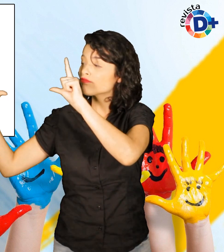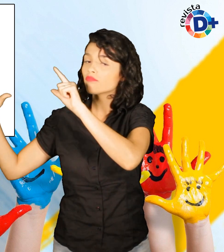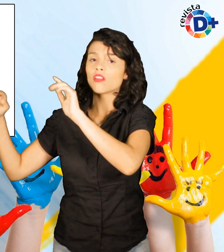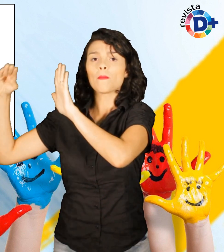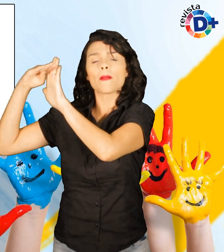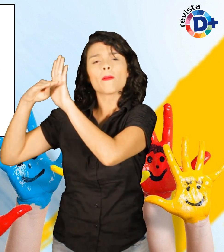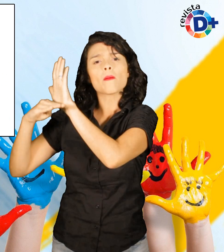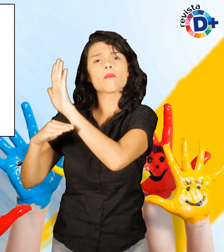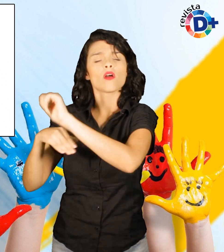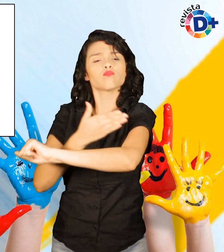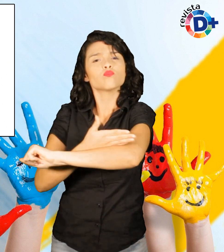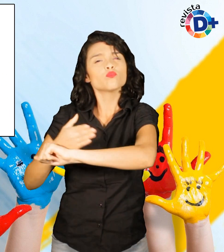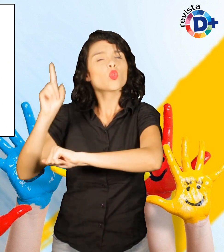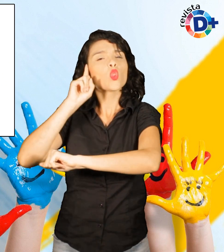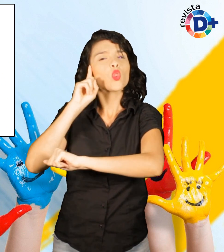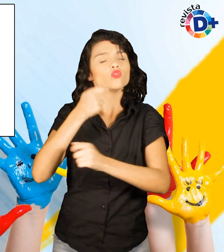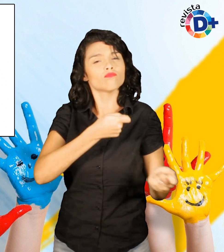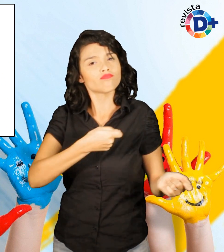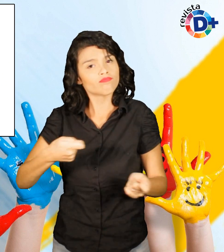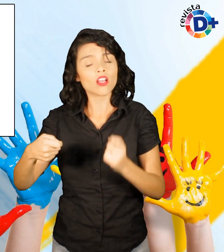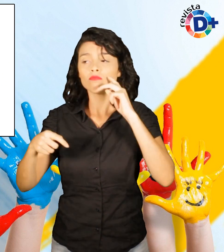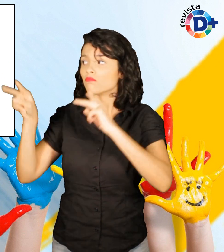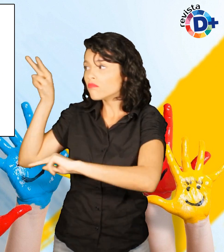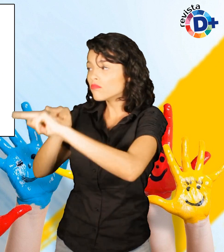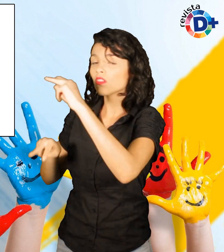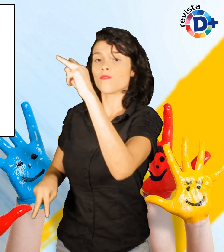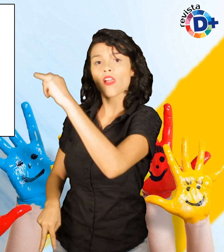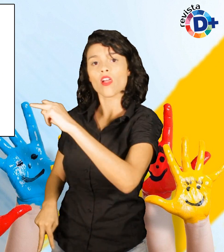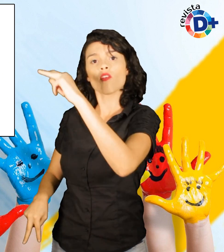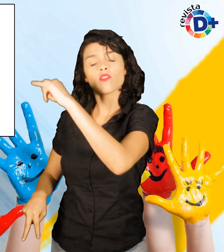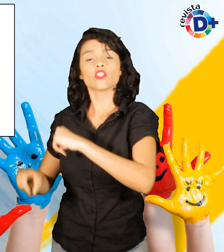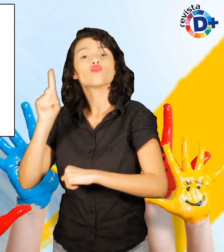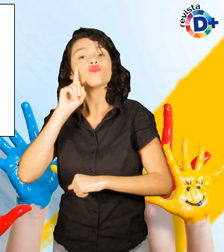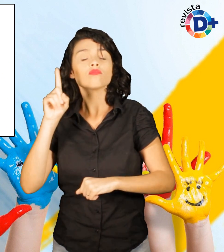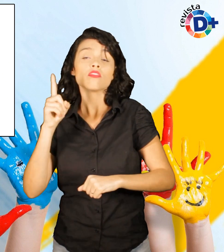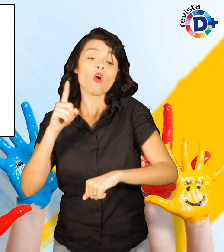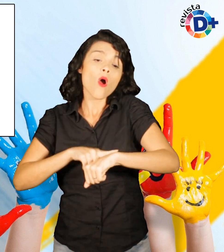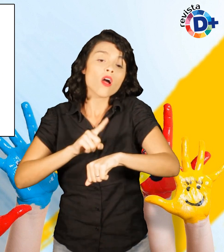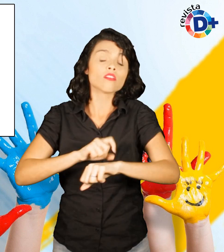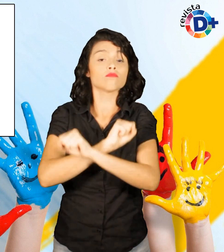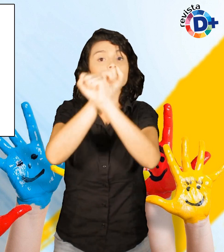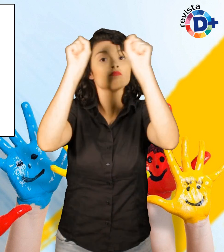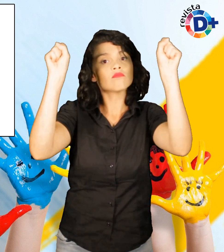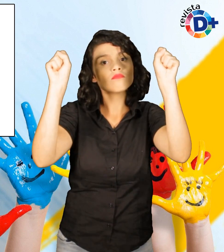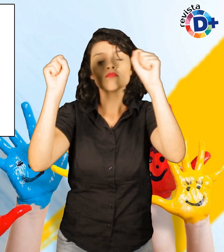cotidiano de forma visual, isto é, a hora de acordar, tomar café,